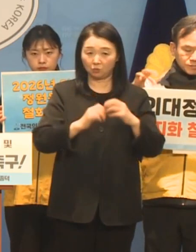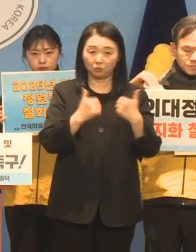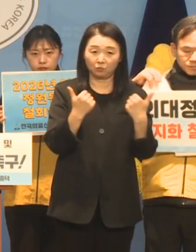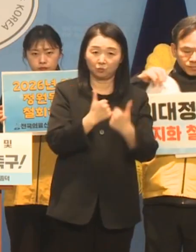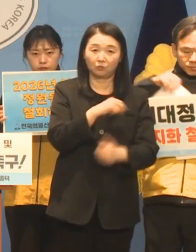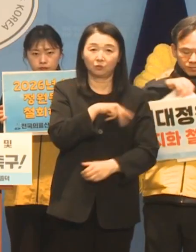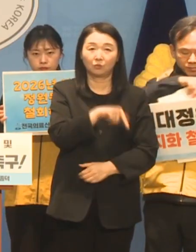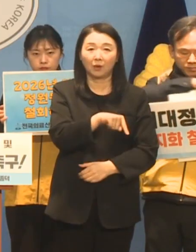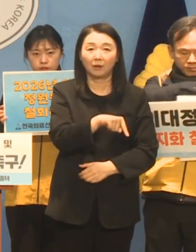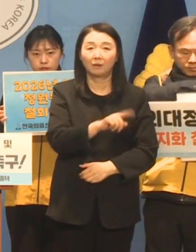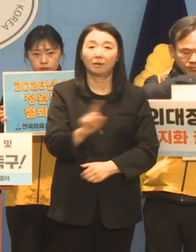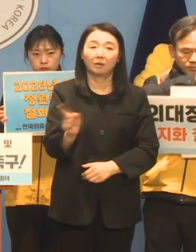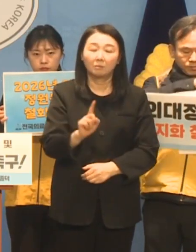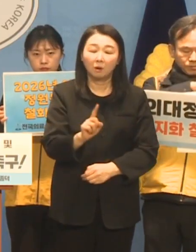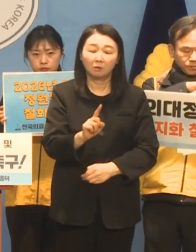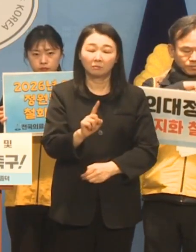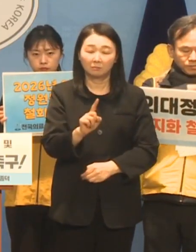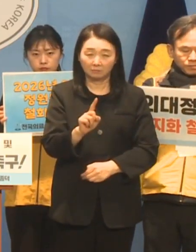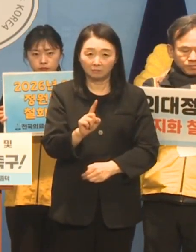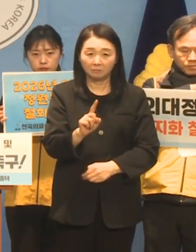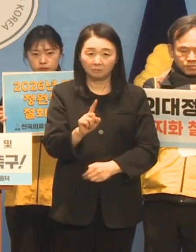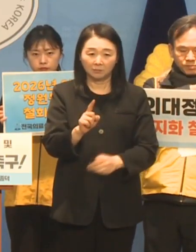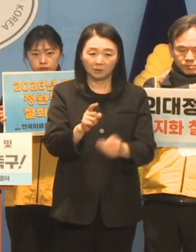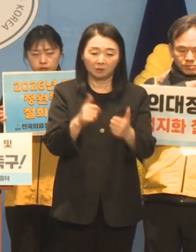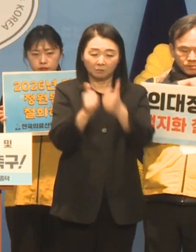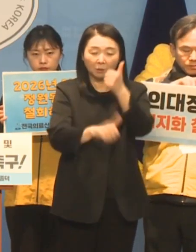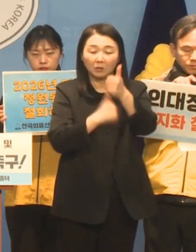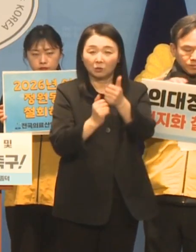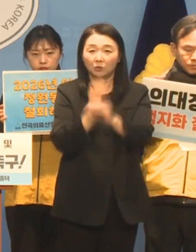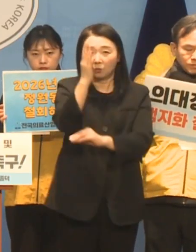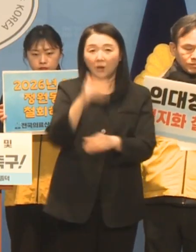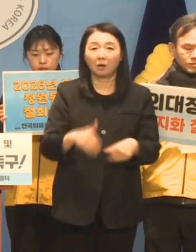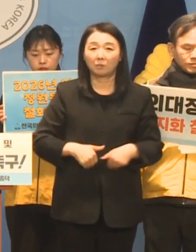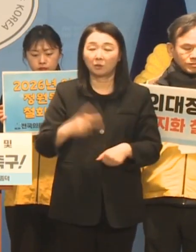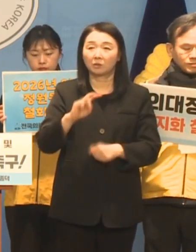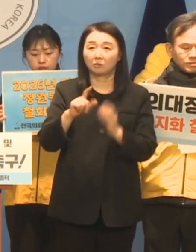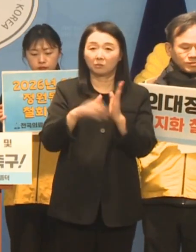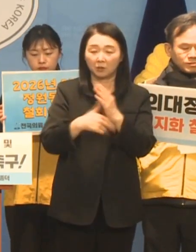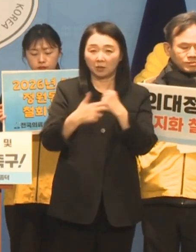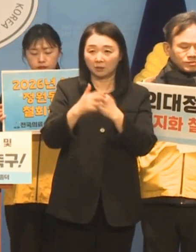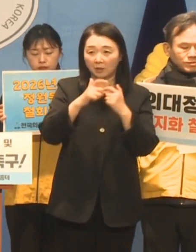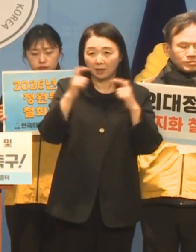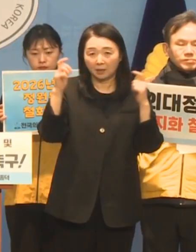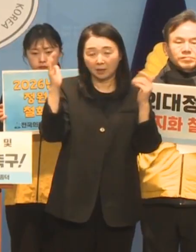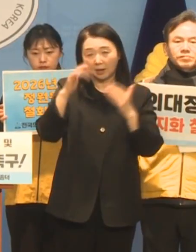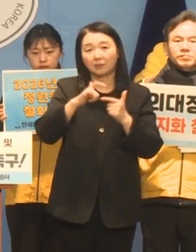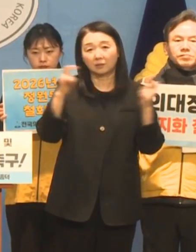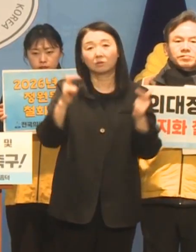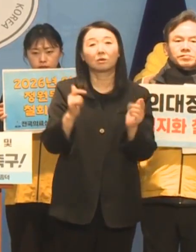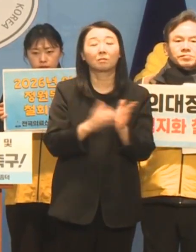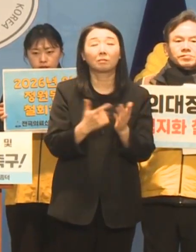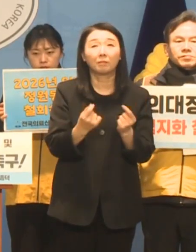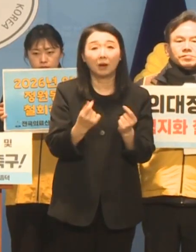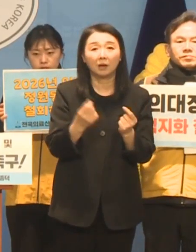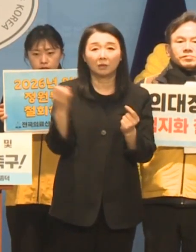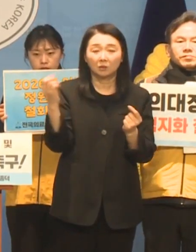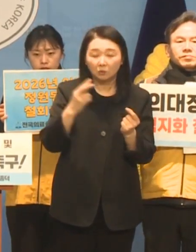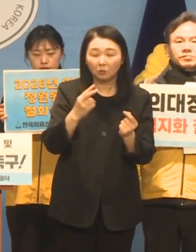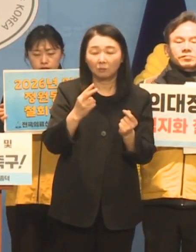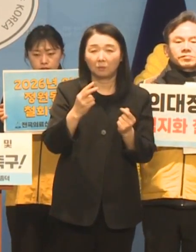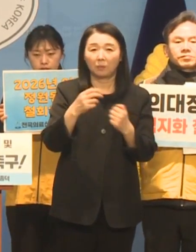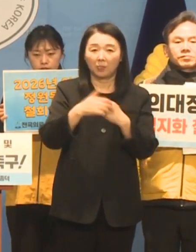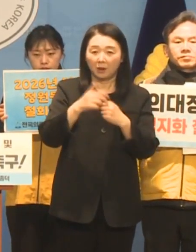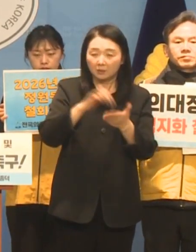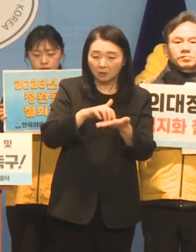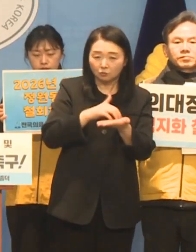없이 수급추계위원회 설치 법안을 통과시켜 2026년 의대 정원을 포함해 의대 정원에 대한